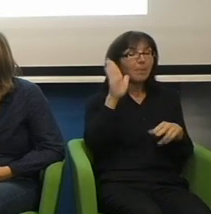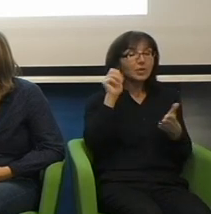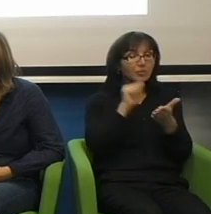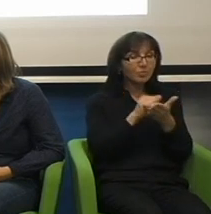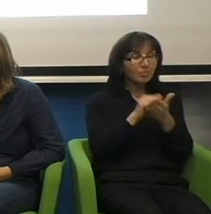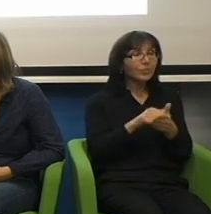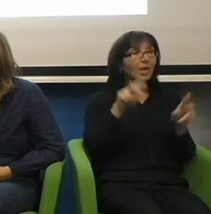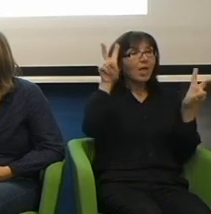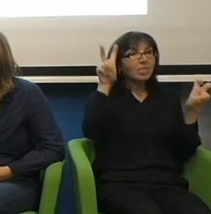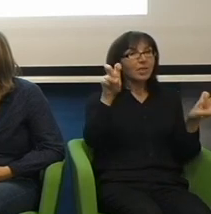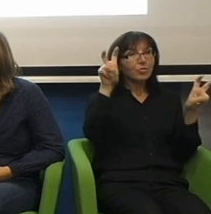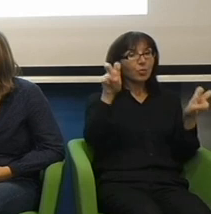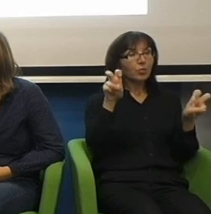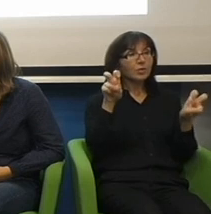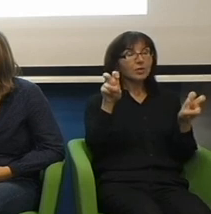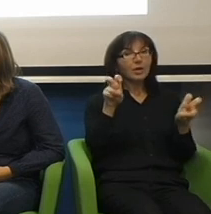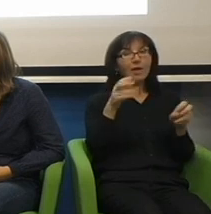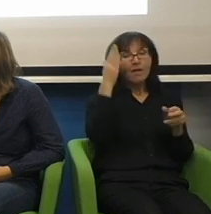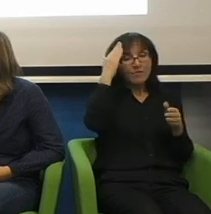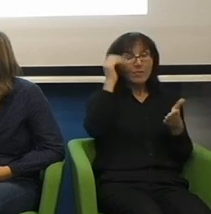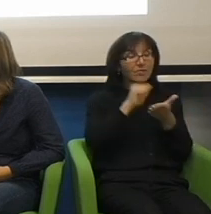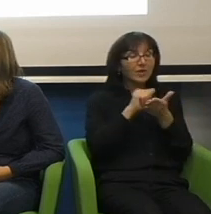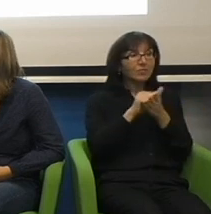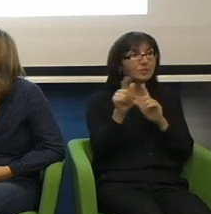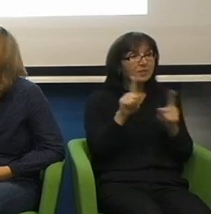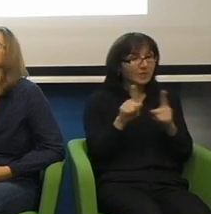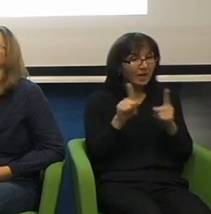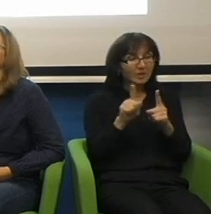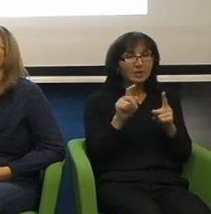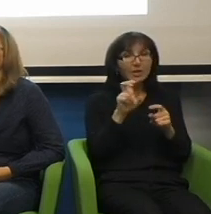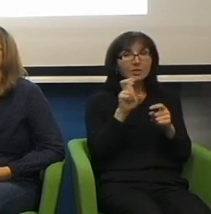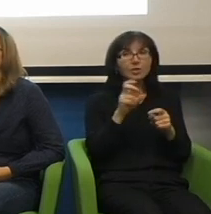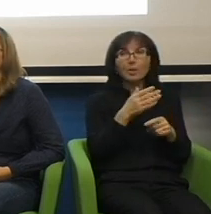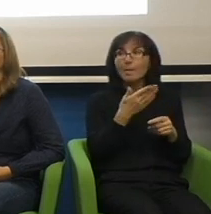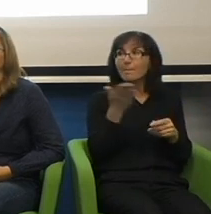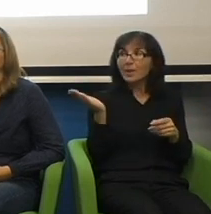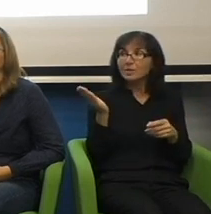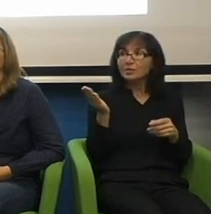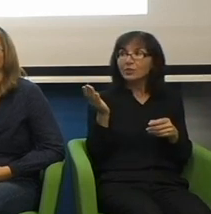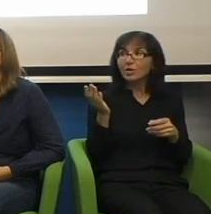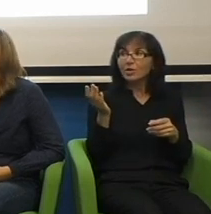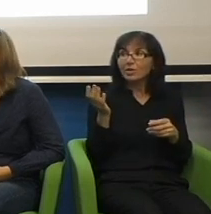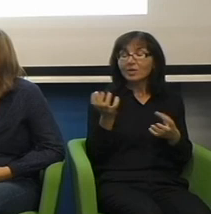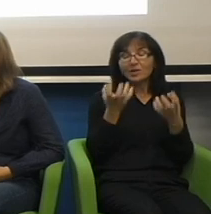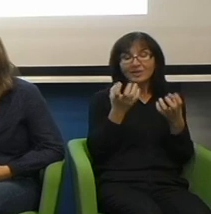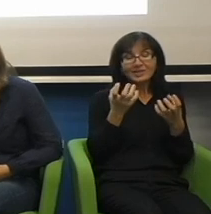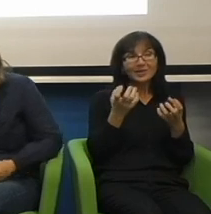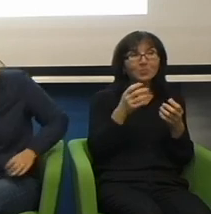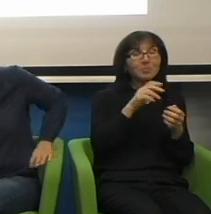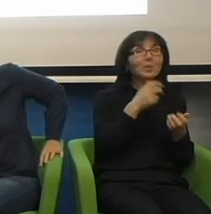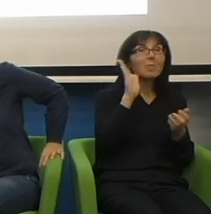tytuł publikacji. No wiemy, że wydawnictwo Znak. No i czy Państwo przewidujecie jakieś tournée w związku z